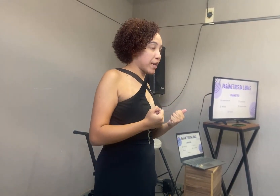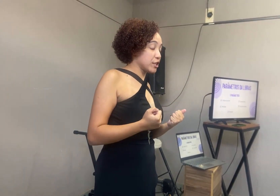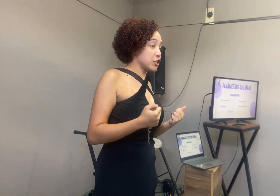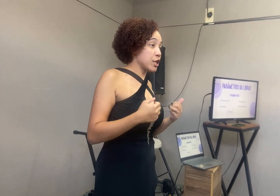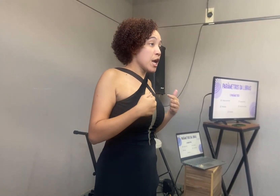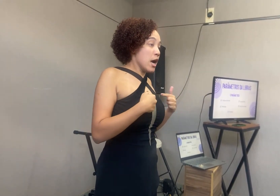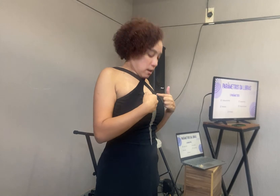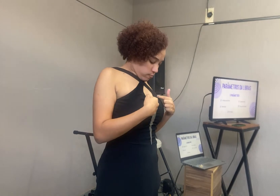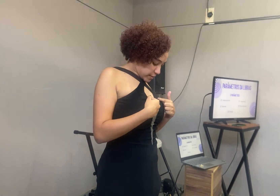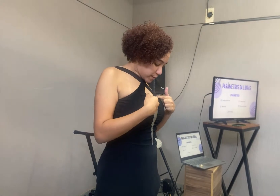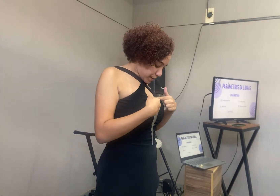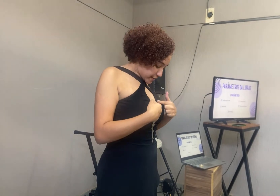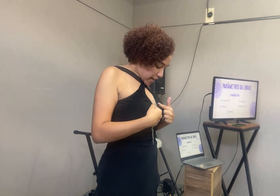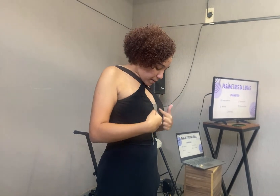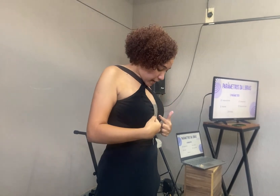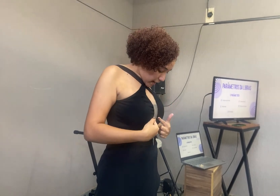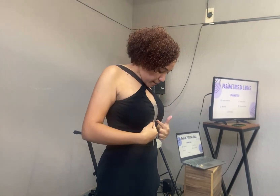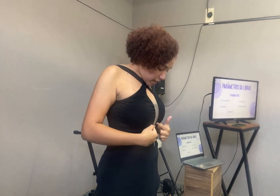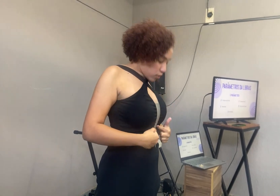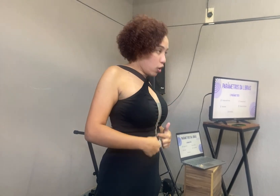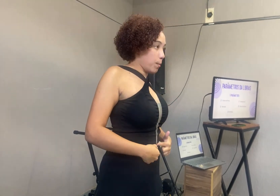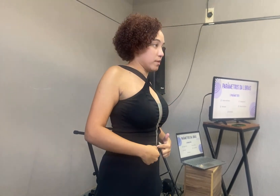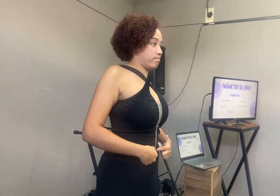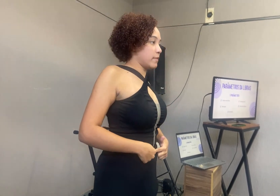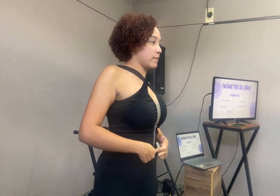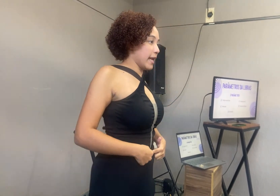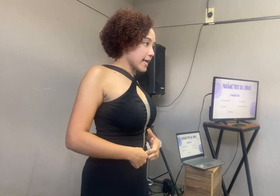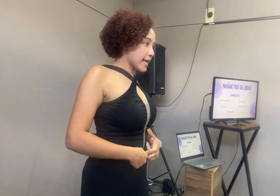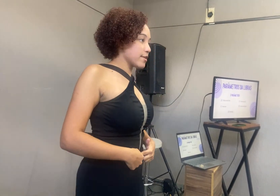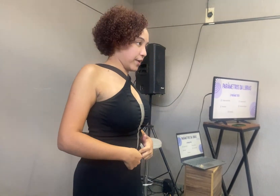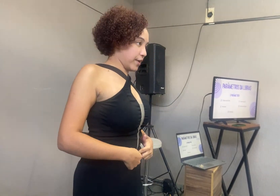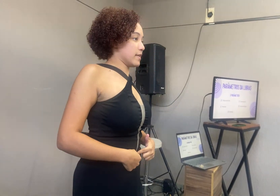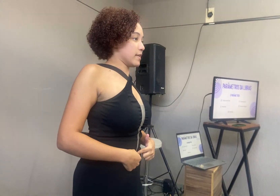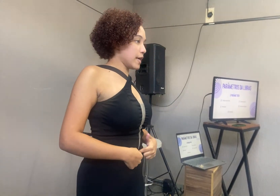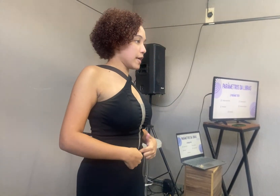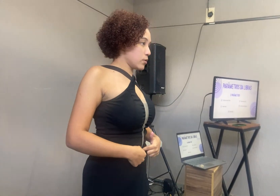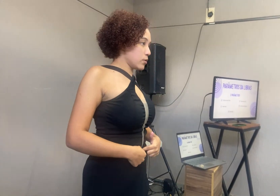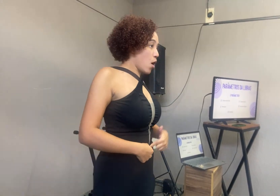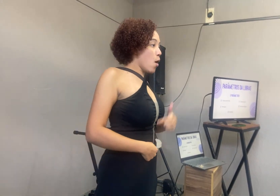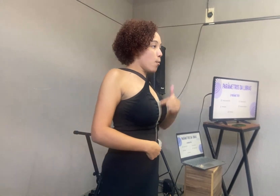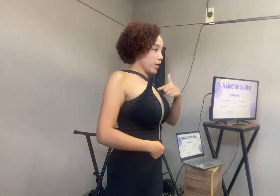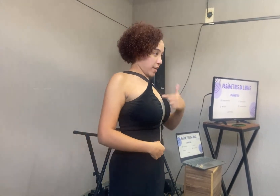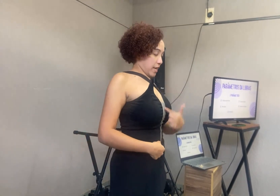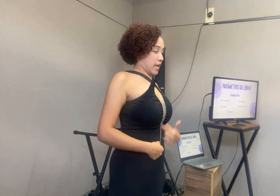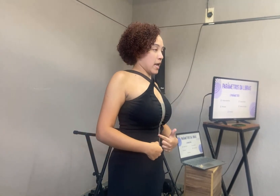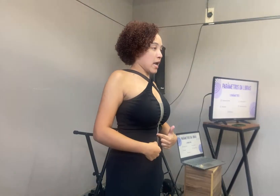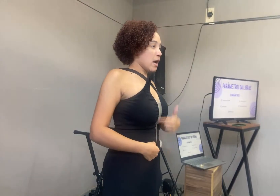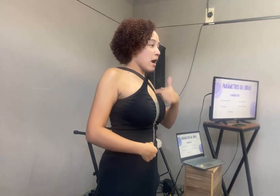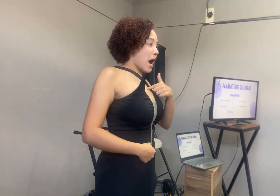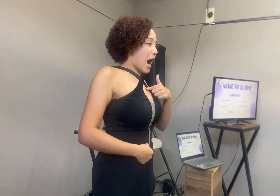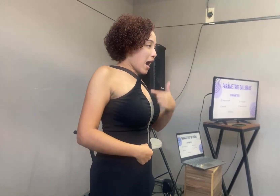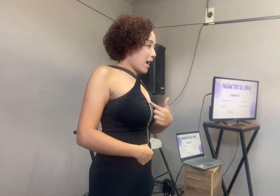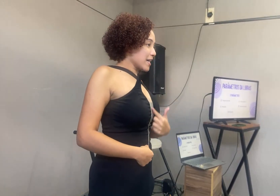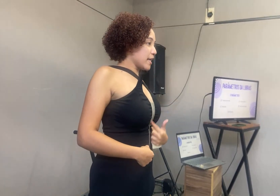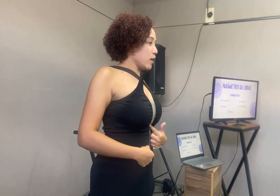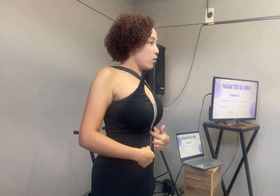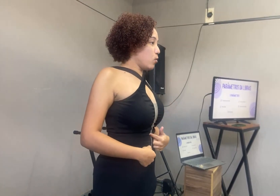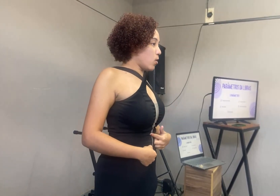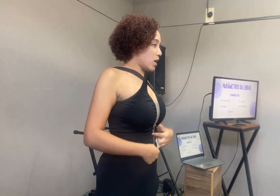visualmente. Vocês percebem que na minha roupa tem essa fenda, certo? Por quê? Há aqui